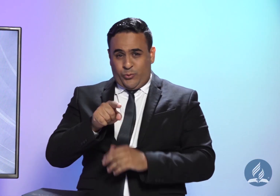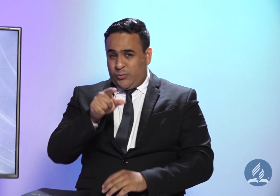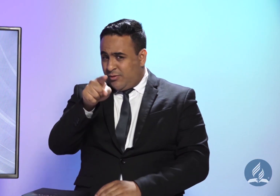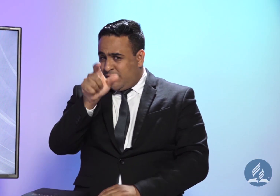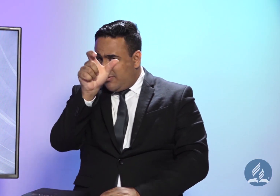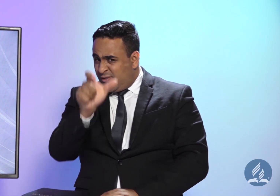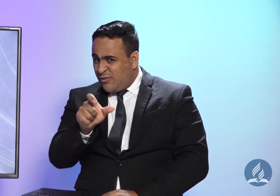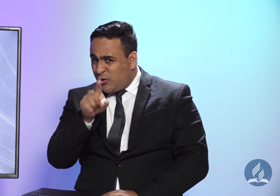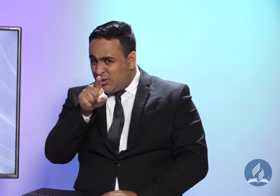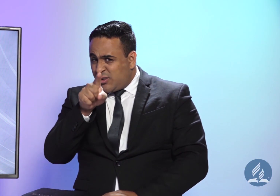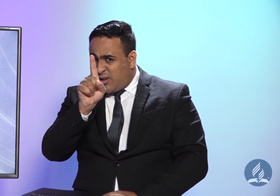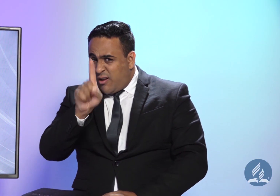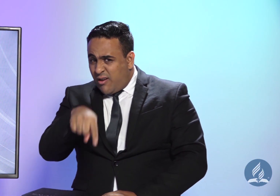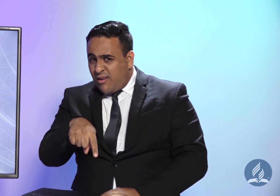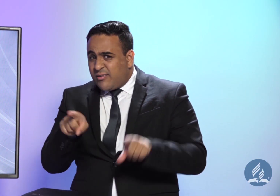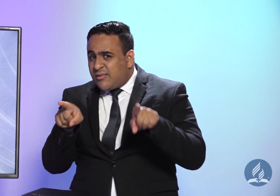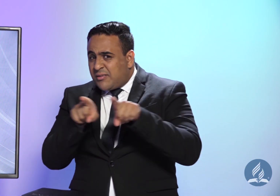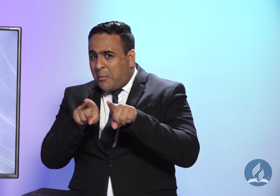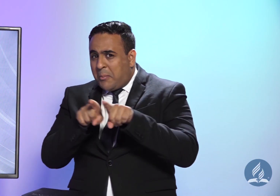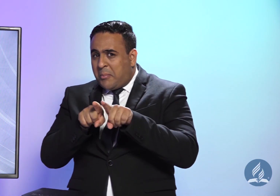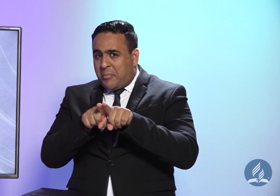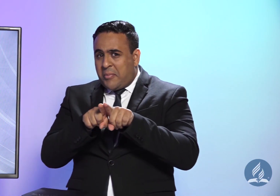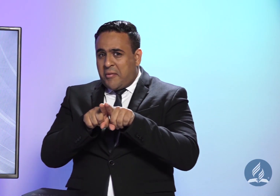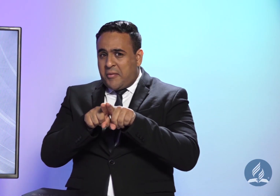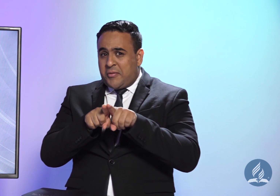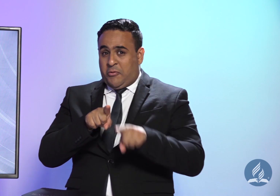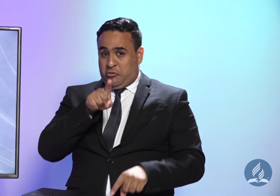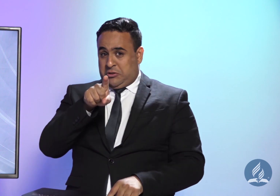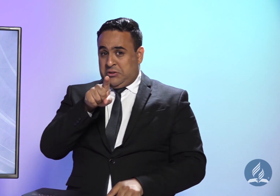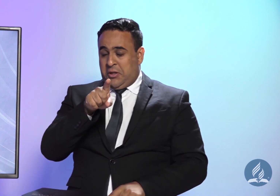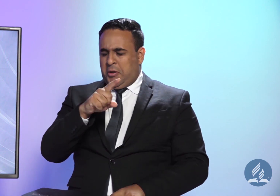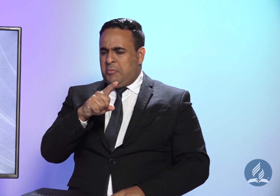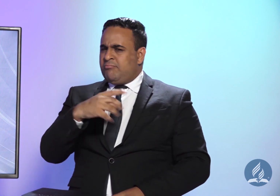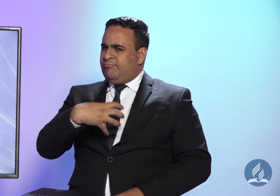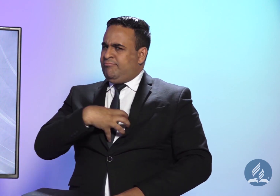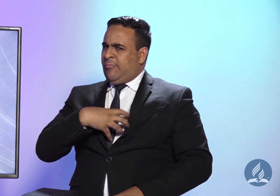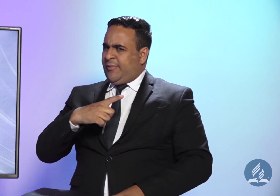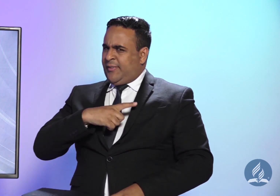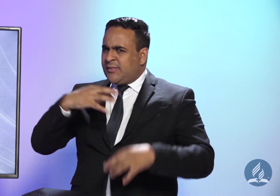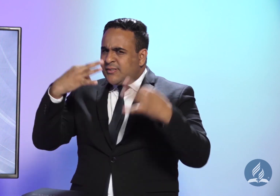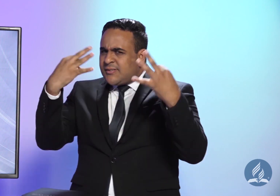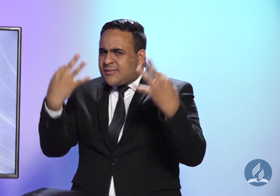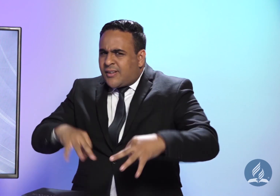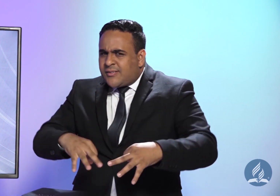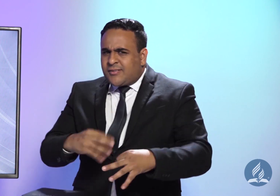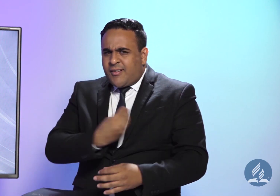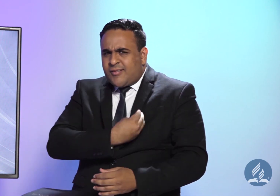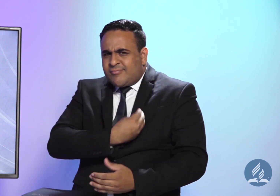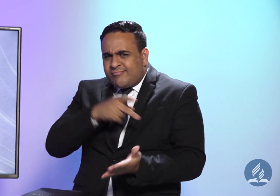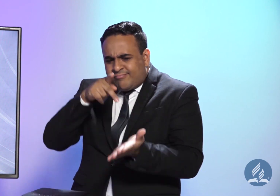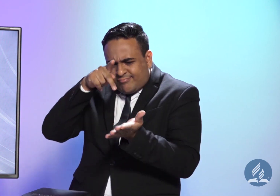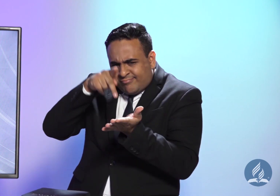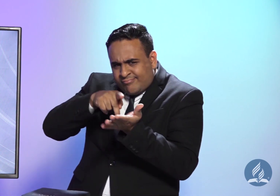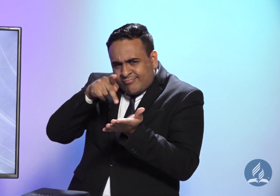sendo enganadas. E eu queria colocar uma questão para você. Você também tem